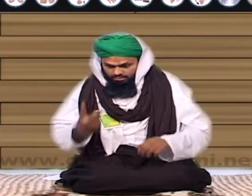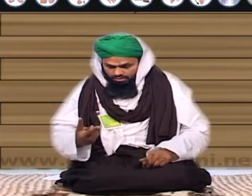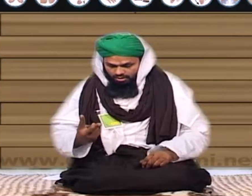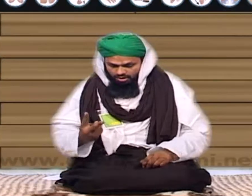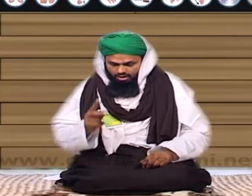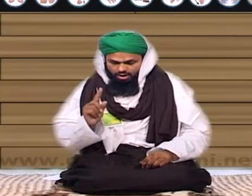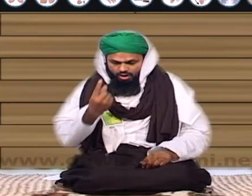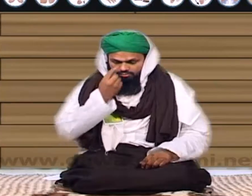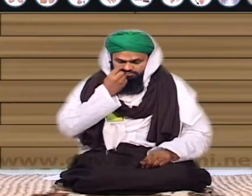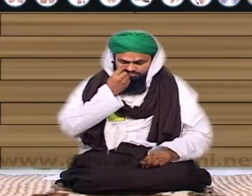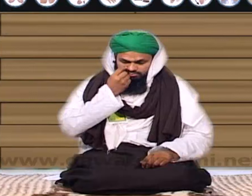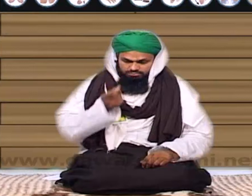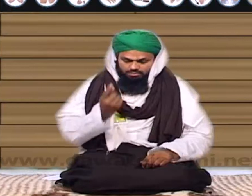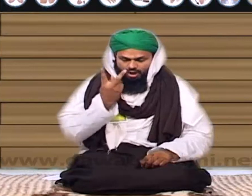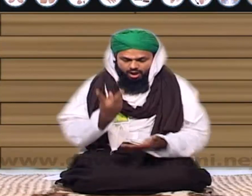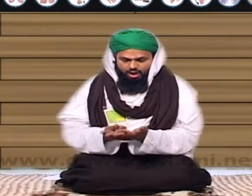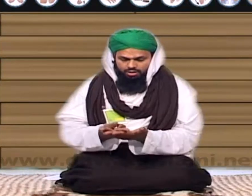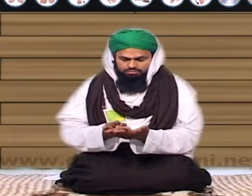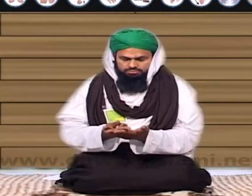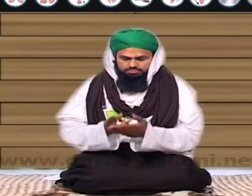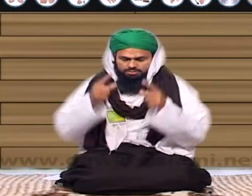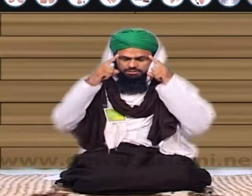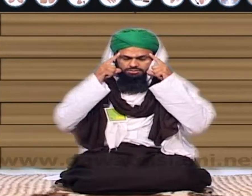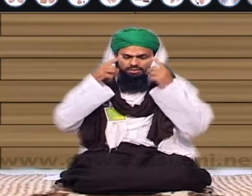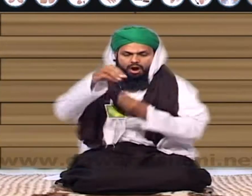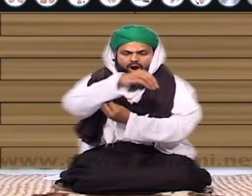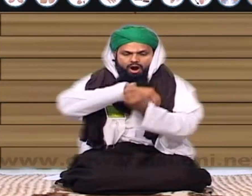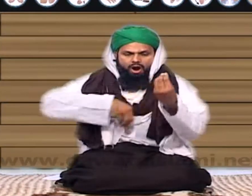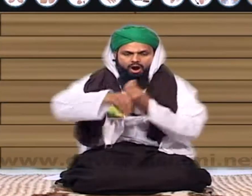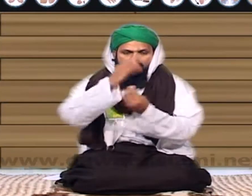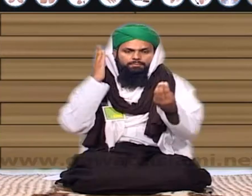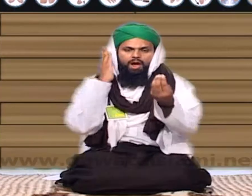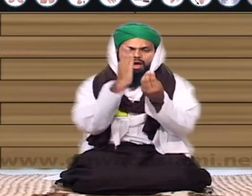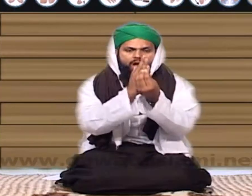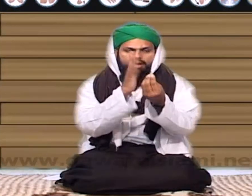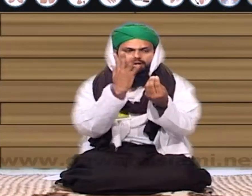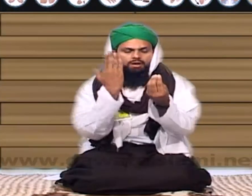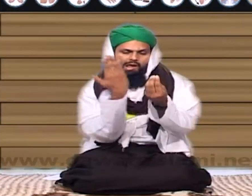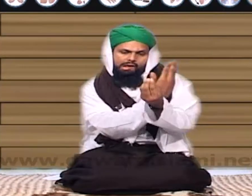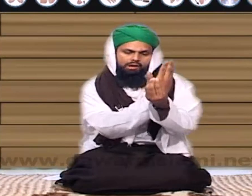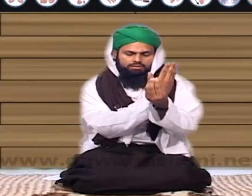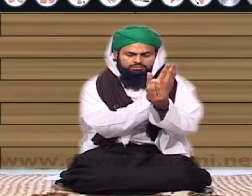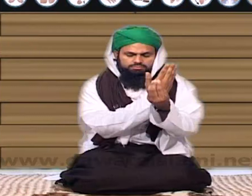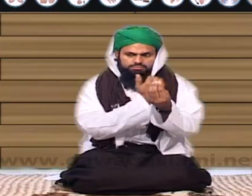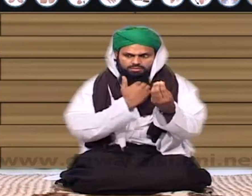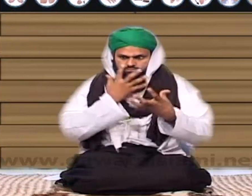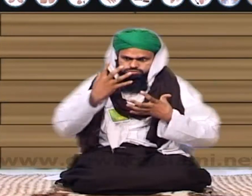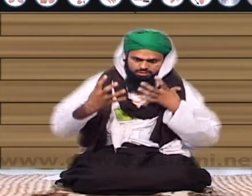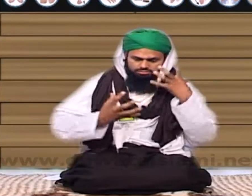دیکھا کہ مردہ جو تھا اس کا چہرہ قبلے سے پھرا ہوا تھا۔ میں گھبرا کر پلٹا